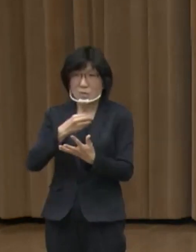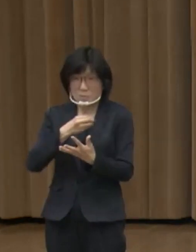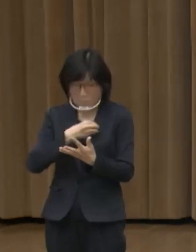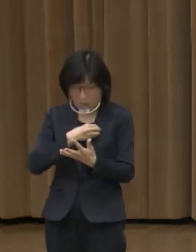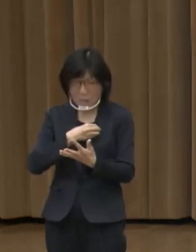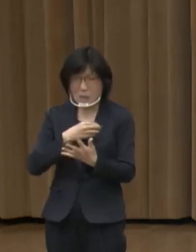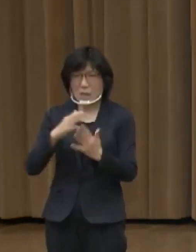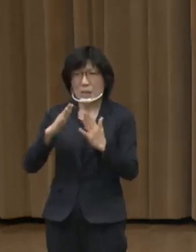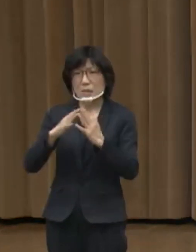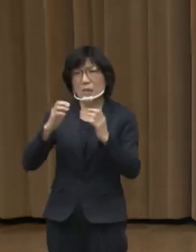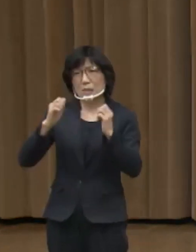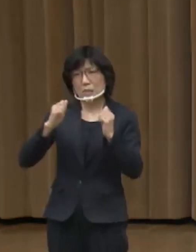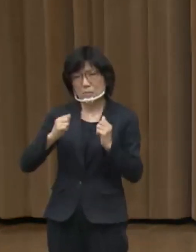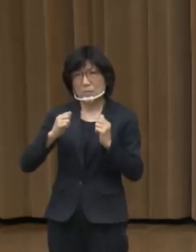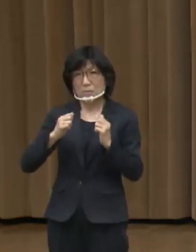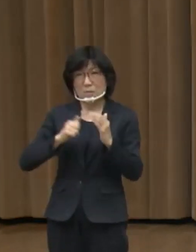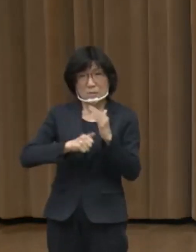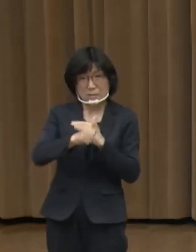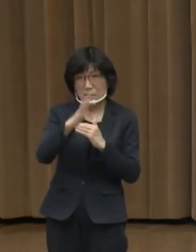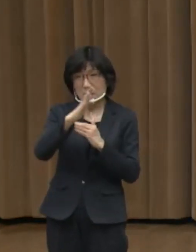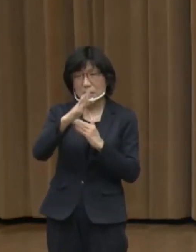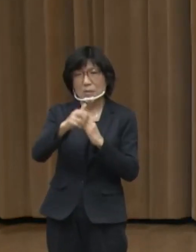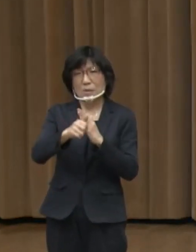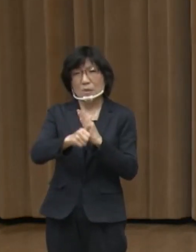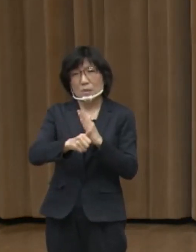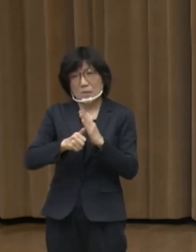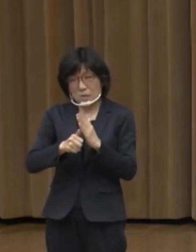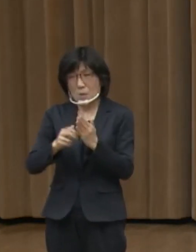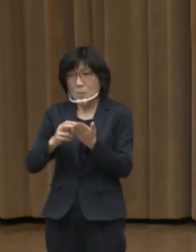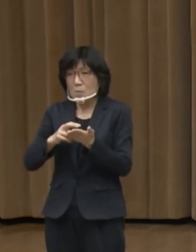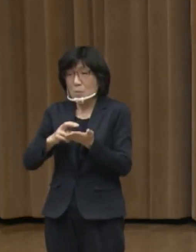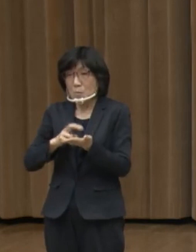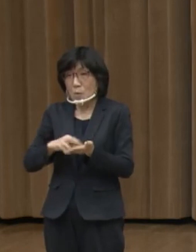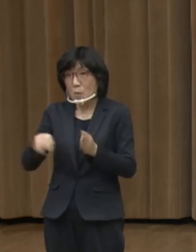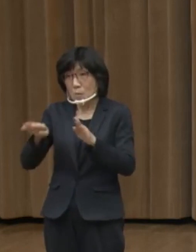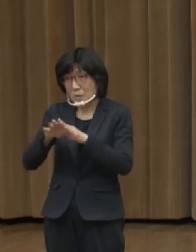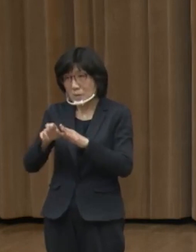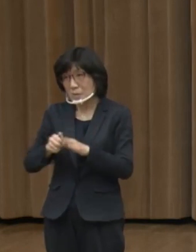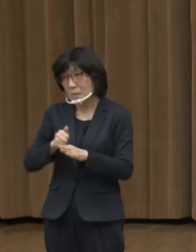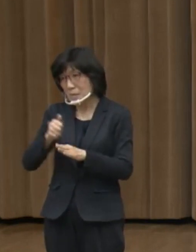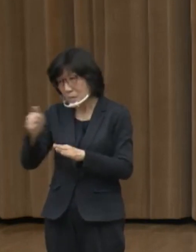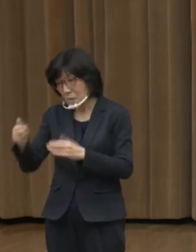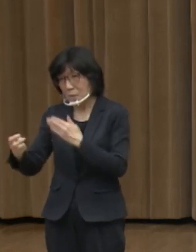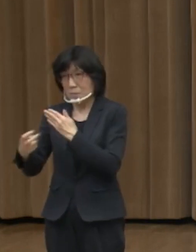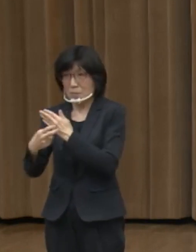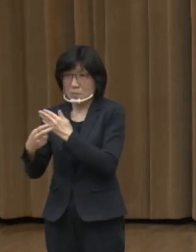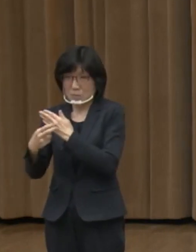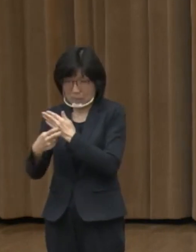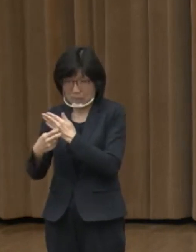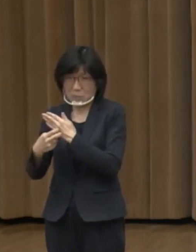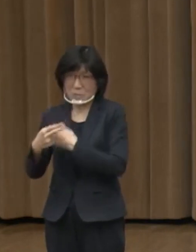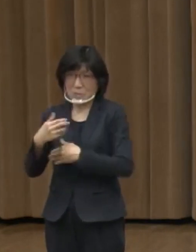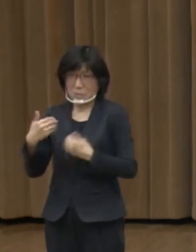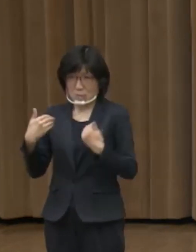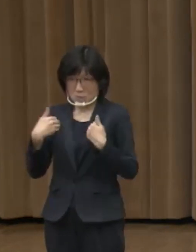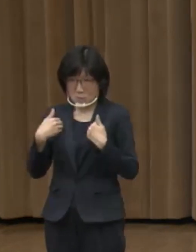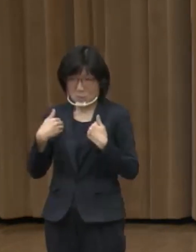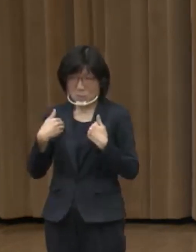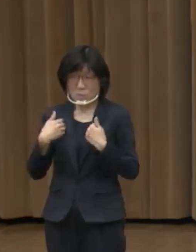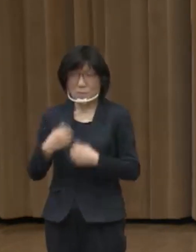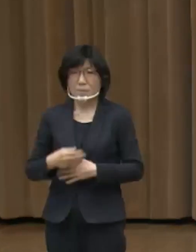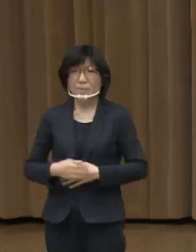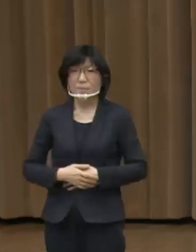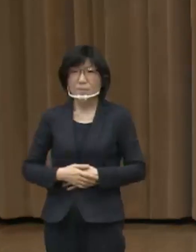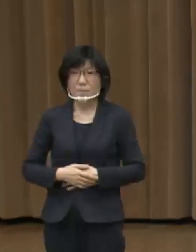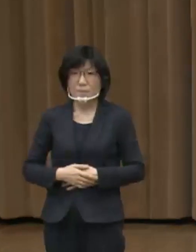でいただきたい、出勤させずに医療機関を受診していただきたい、それを促してほしいと思います。有症状の